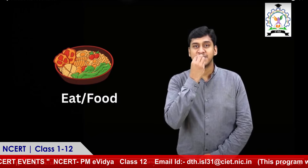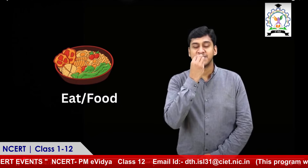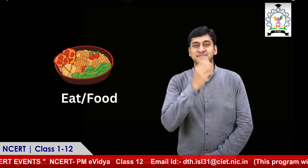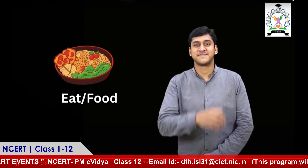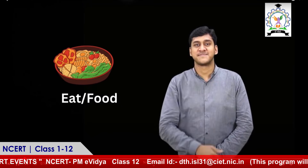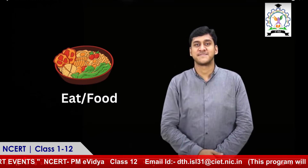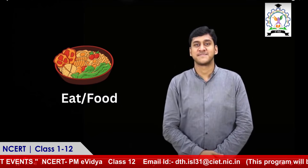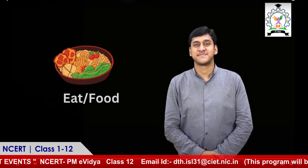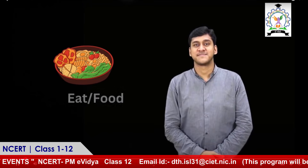खाना।